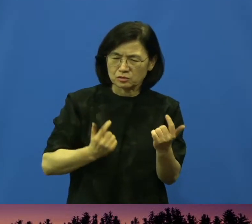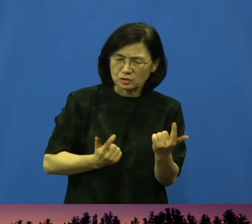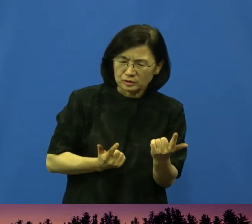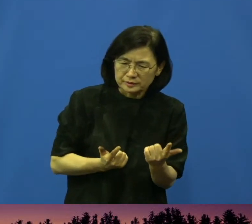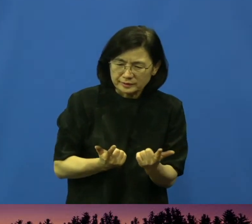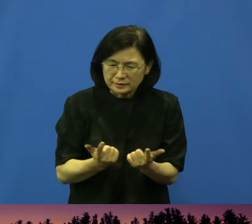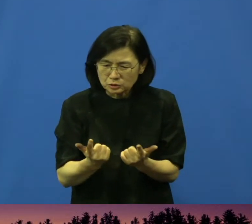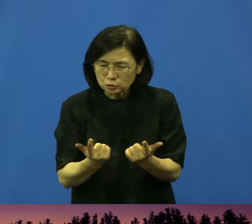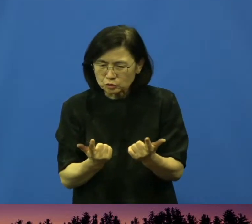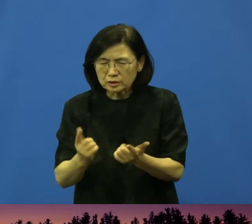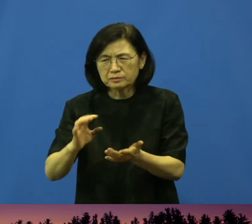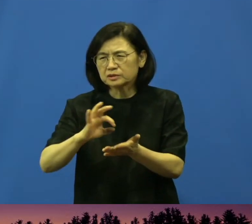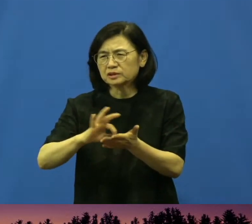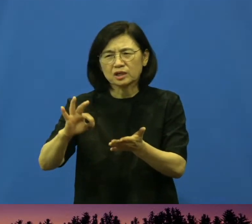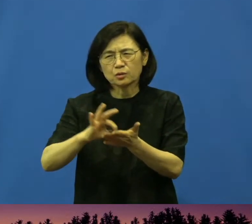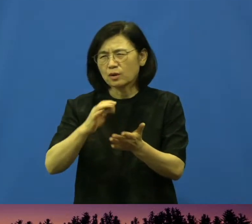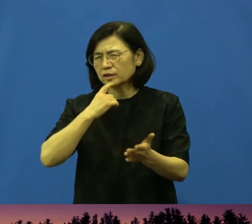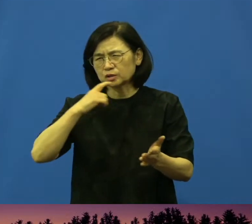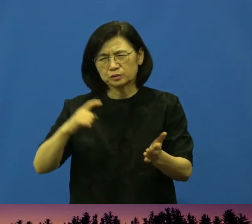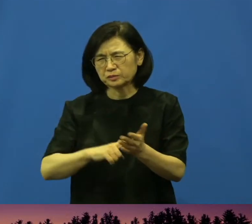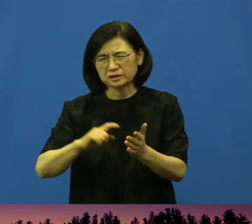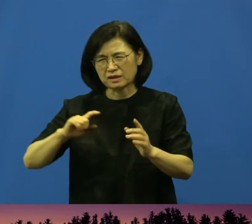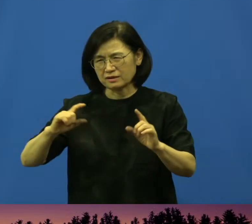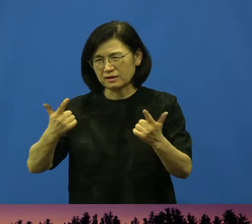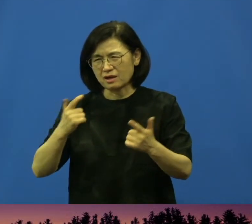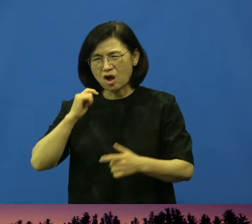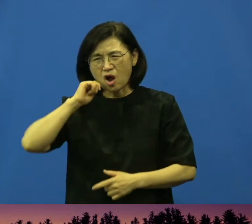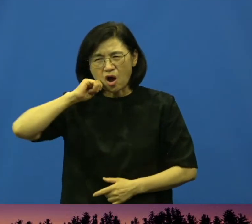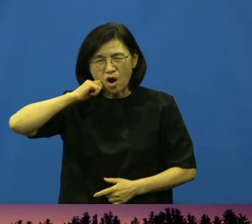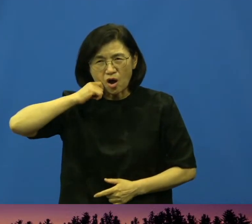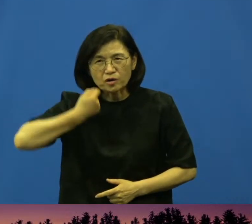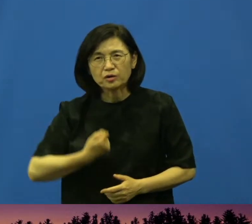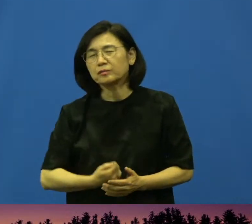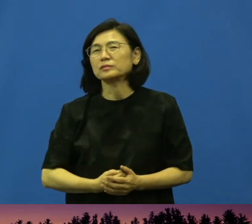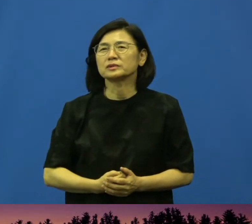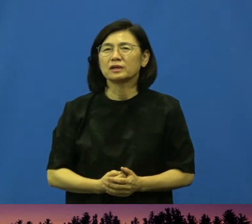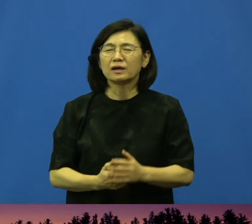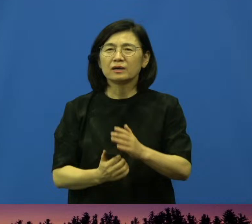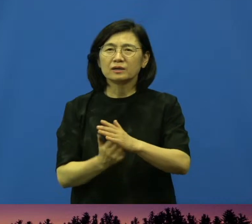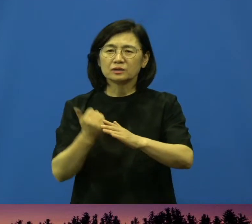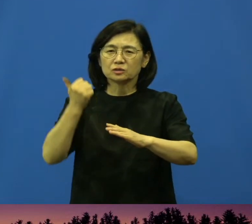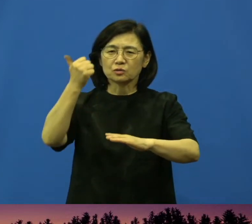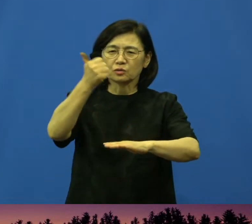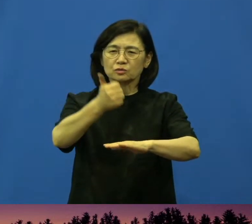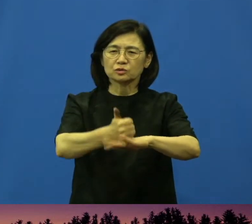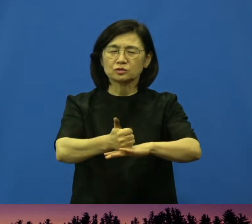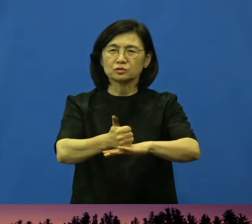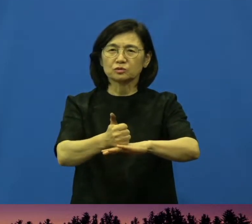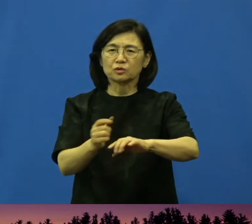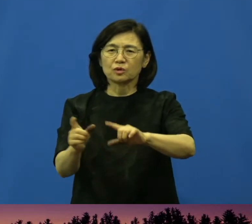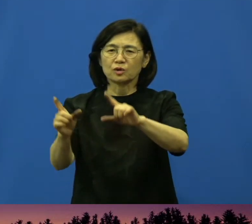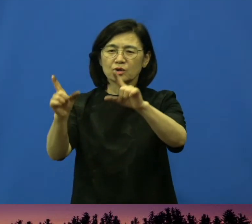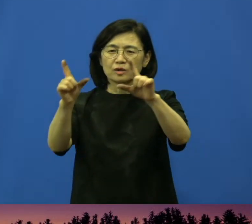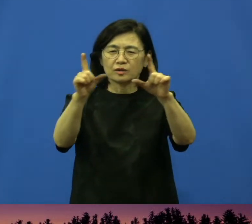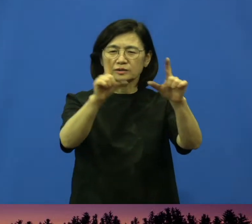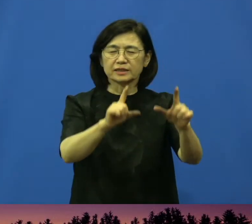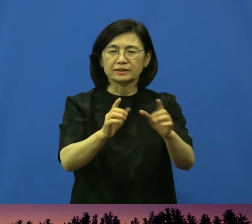하나님마다 성공적인 삶을 살아가는 사람들, 내 마음 먹은 대로 다 돌아가는